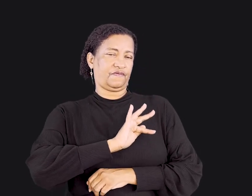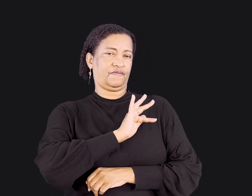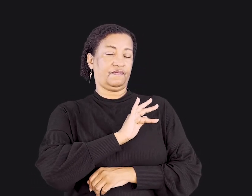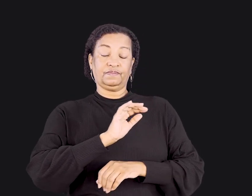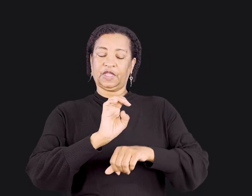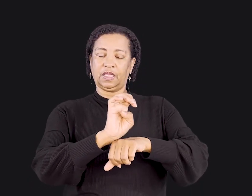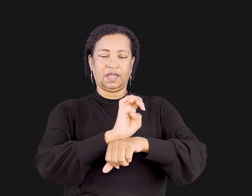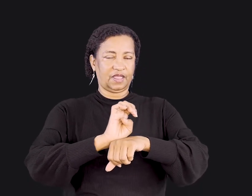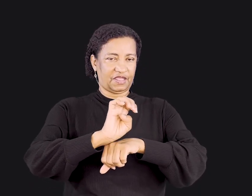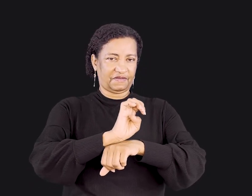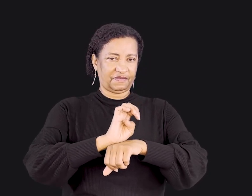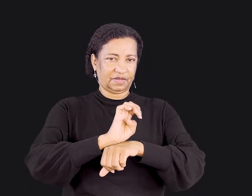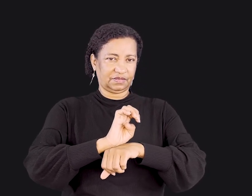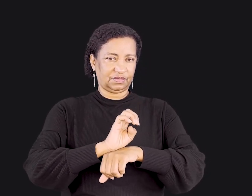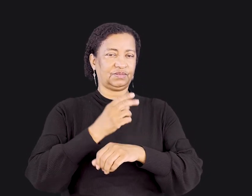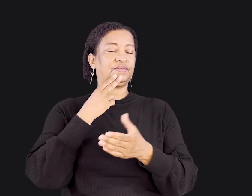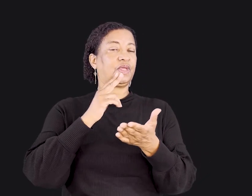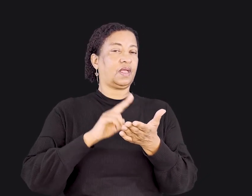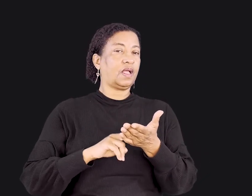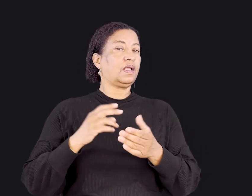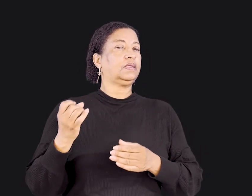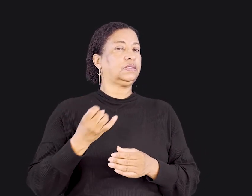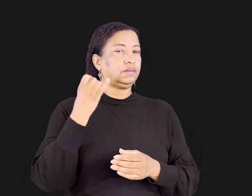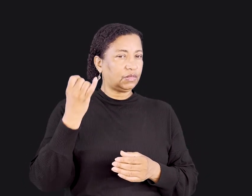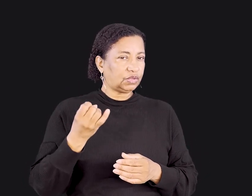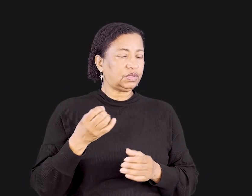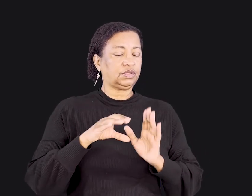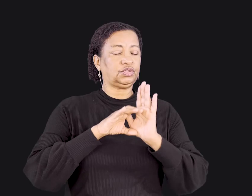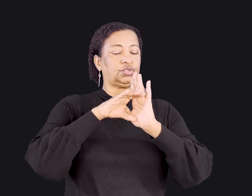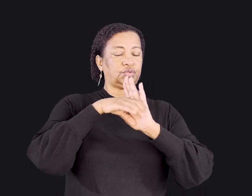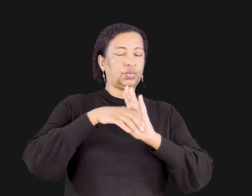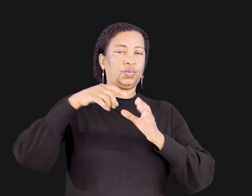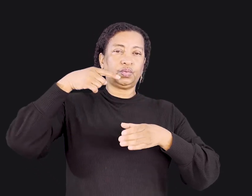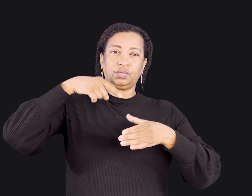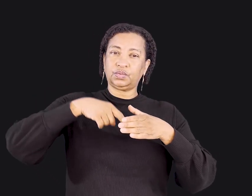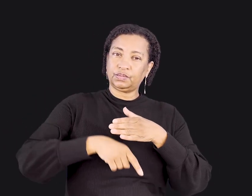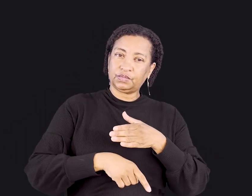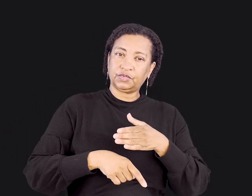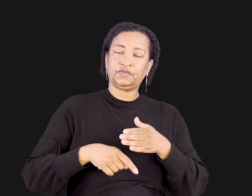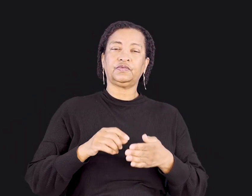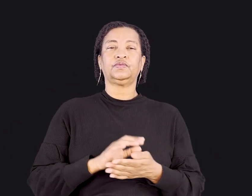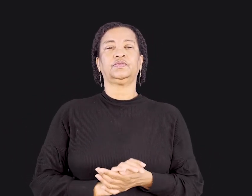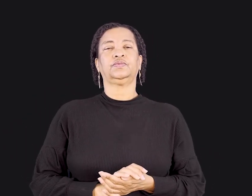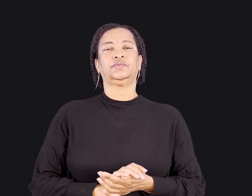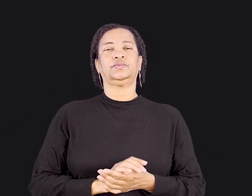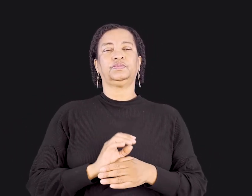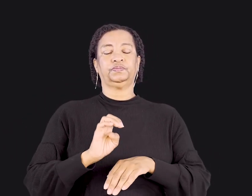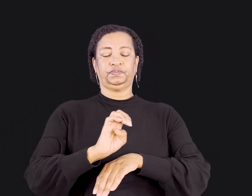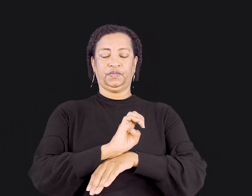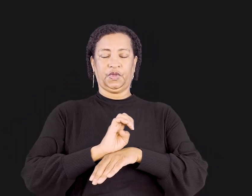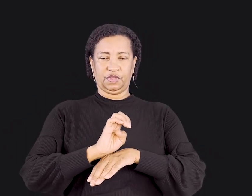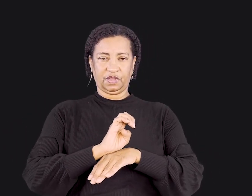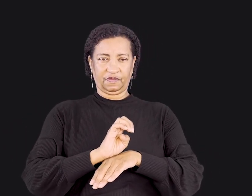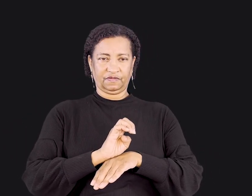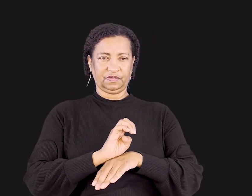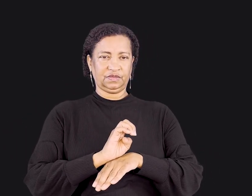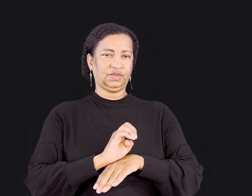Esta carta é muito importante e seu conteúdo muito profundo. Foi em Éfeso que Paulo passou mais